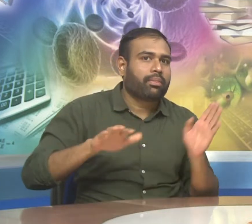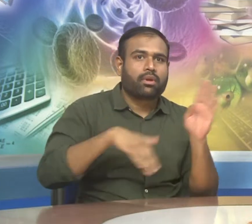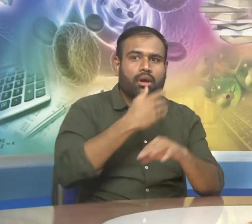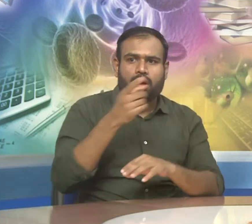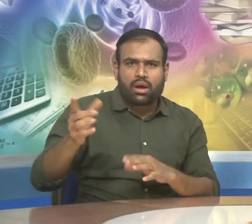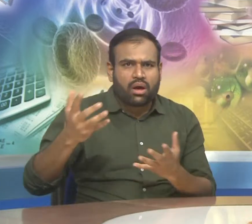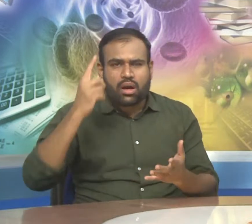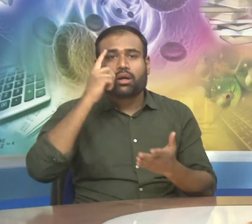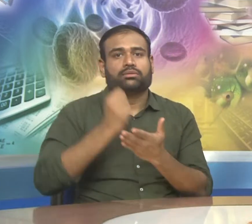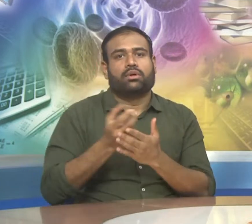a